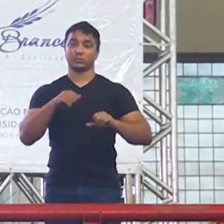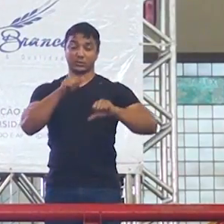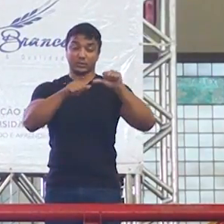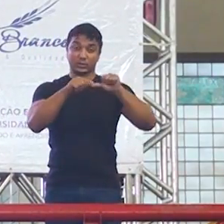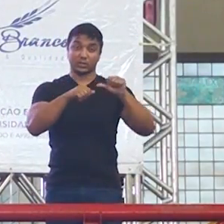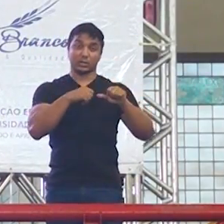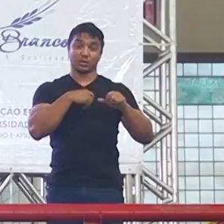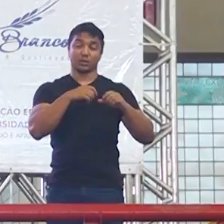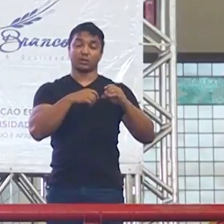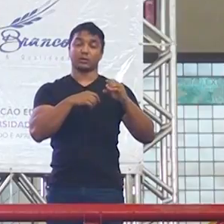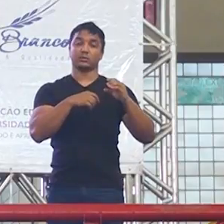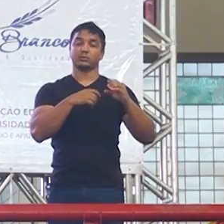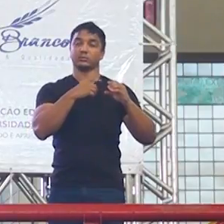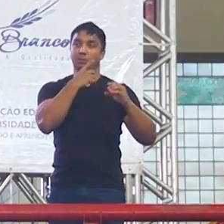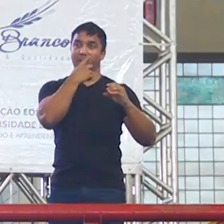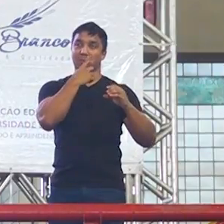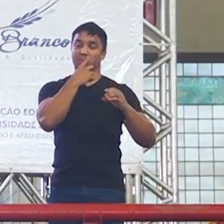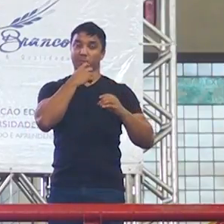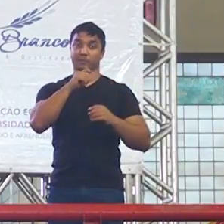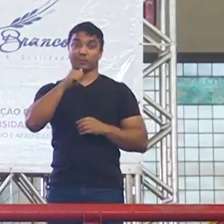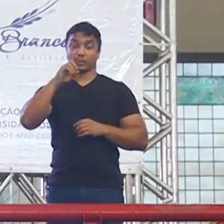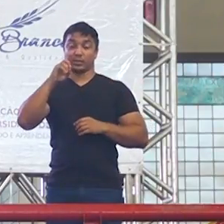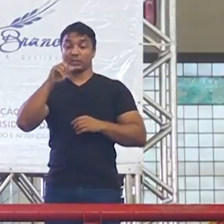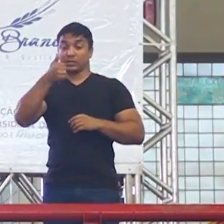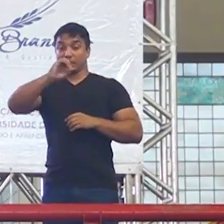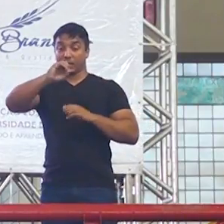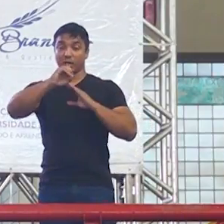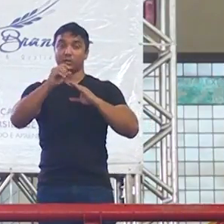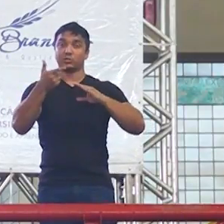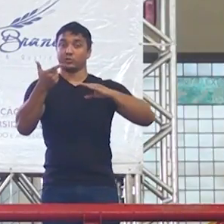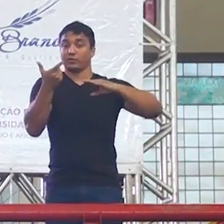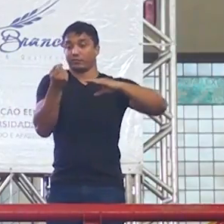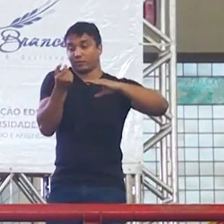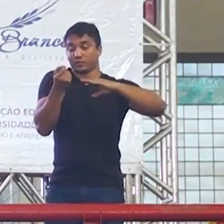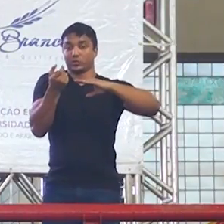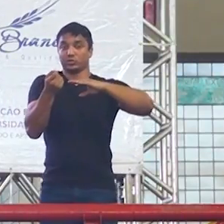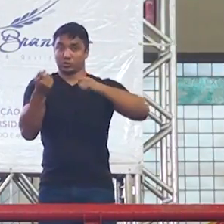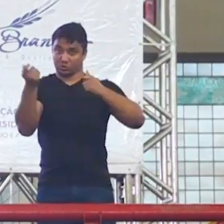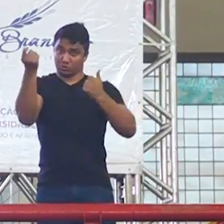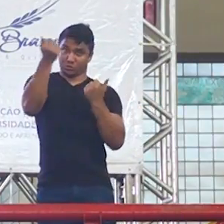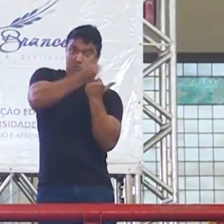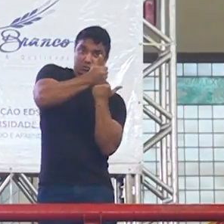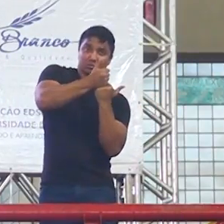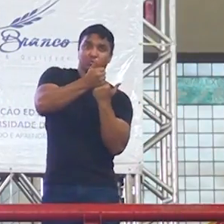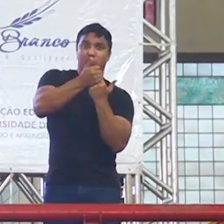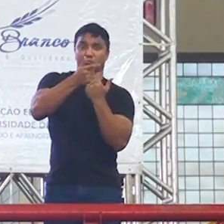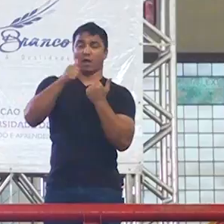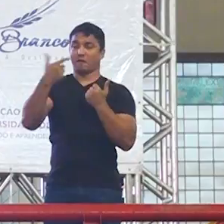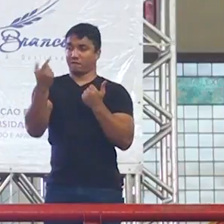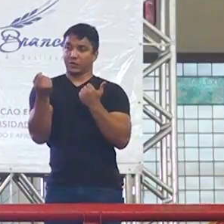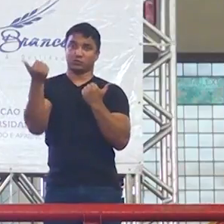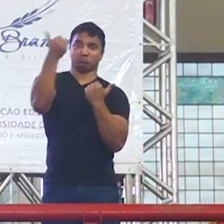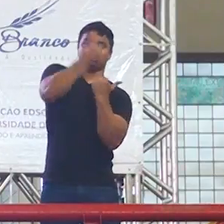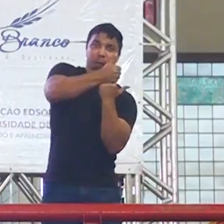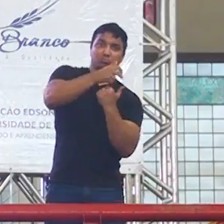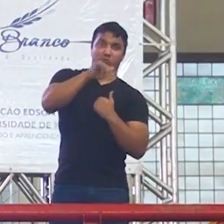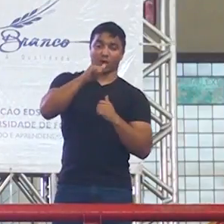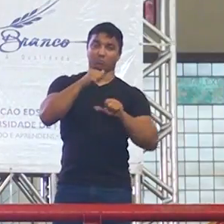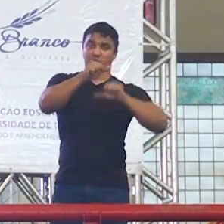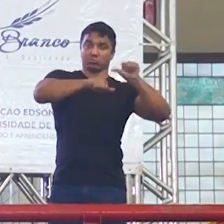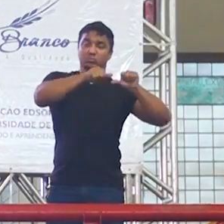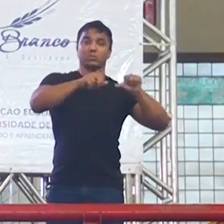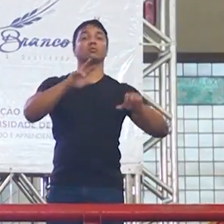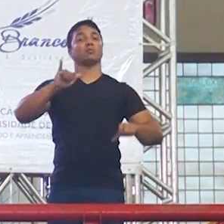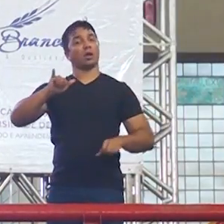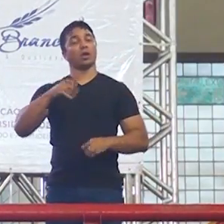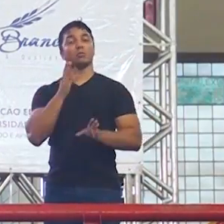de 10 amperes por um de 20 amperes, que é o item C, vai funcionar ou não vai? Vai, porque 20 amperes é